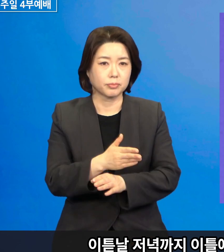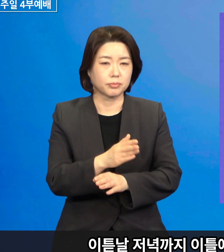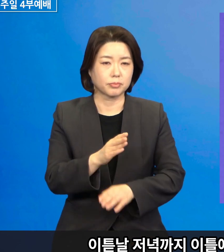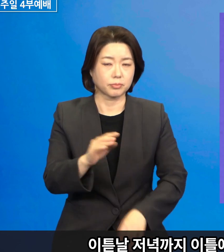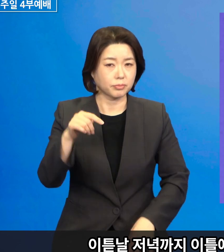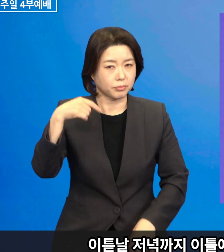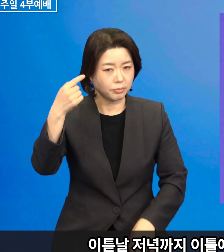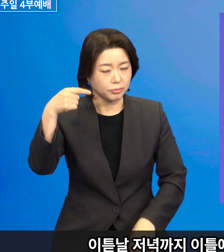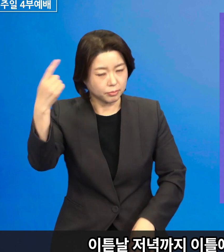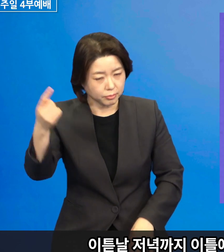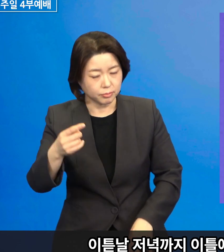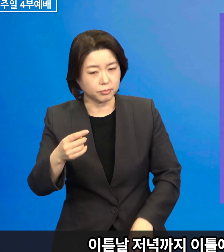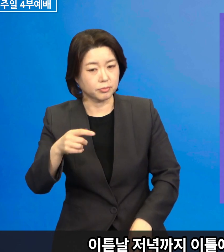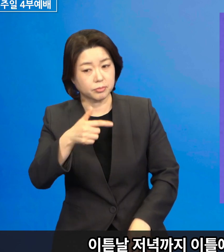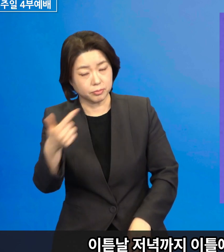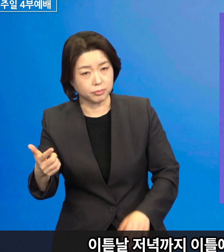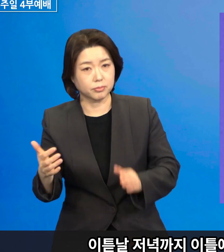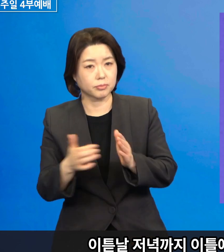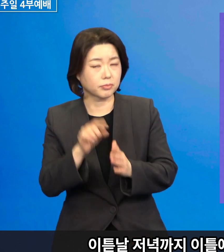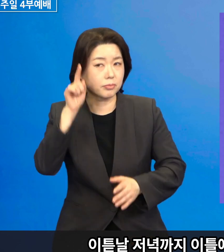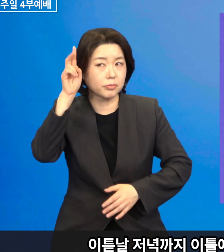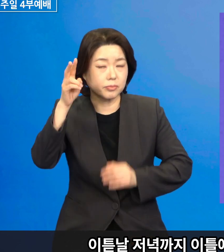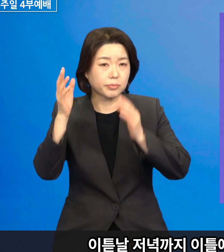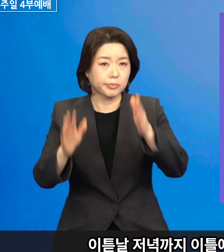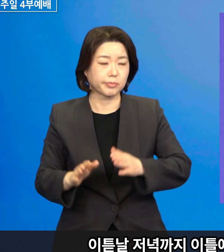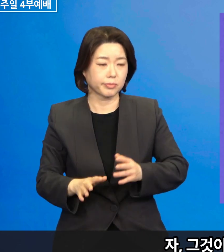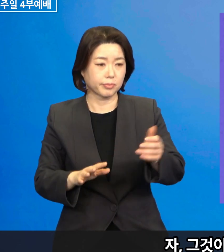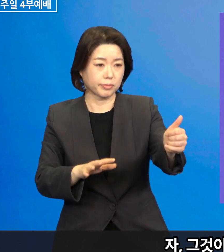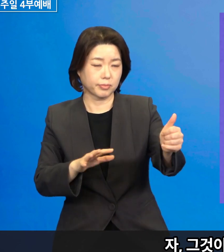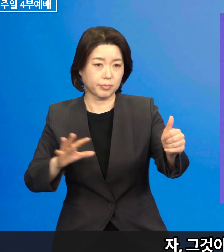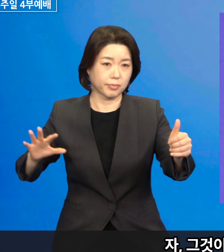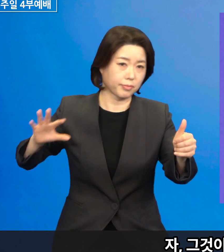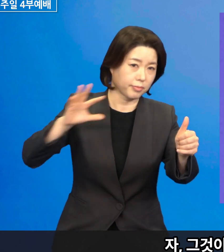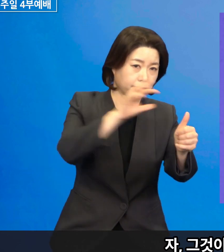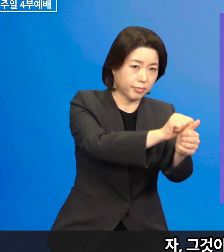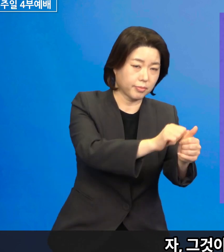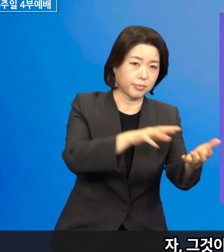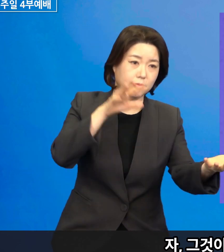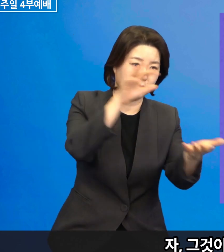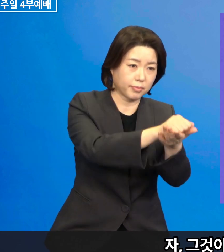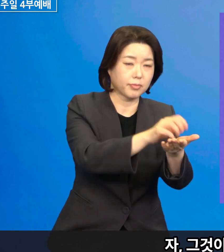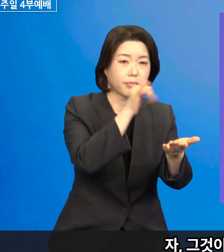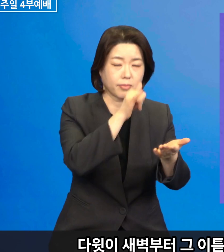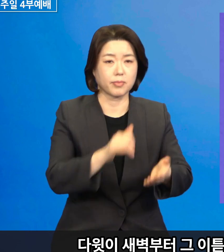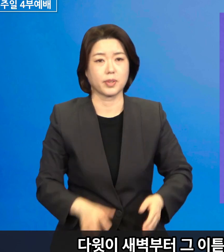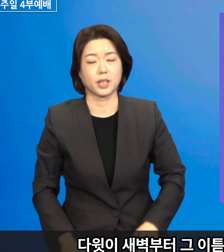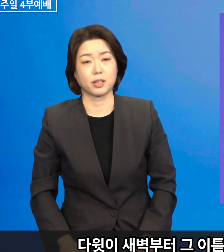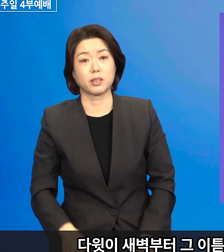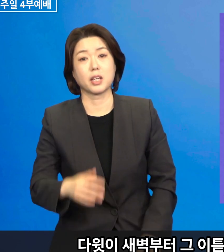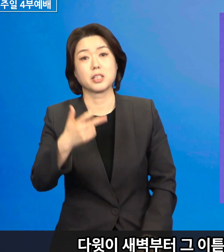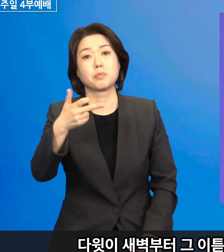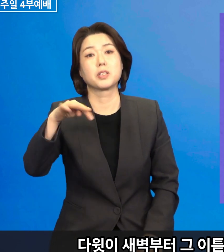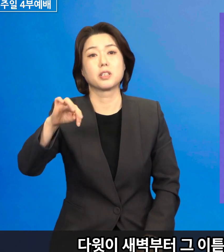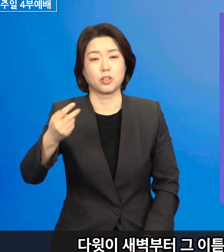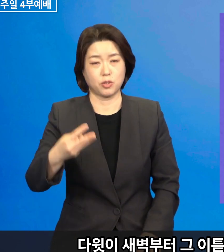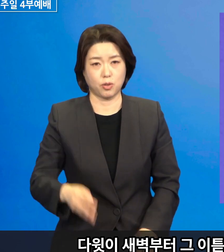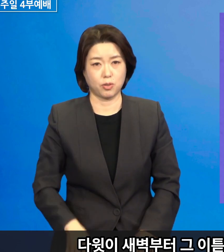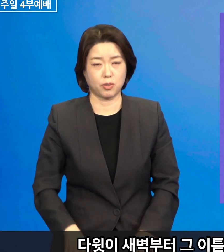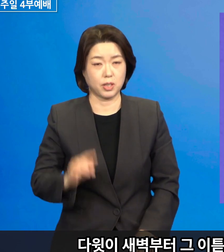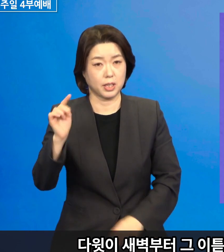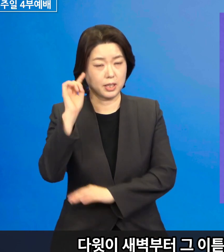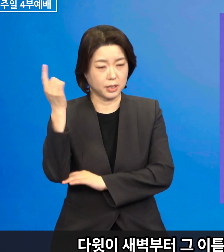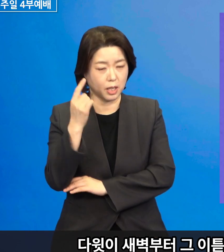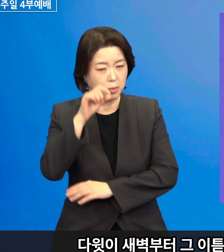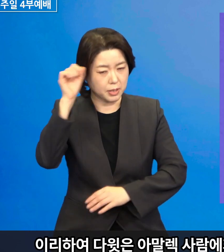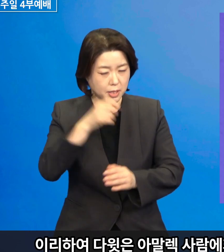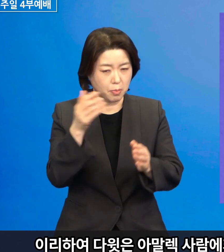이튿날 저녁까지 이틀에 걸쳐서 아말렉을 칩니다. 자, 그것이 17절이에요. 다윗이 새벽부터 그 이튿날